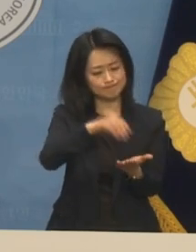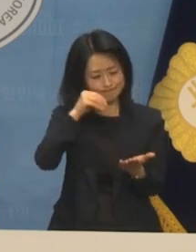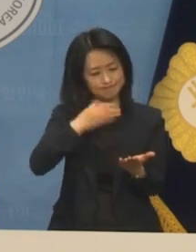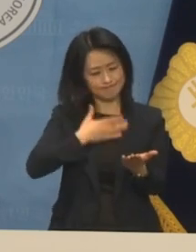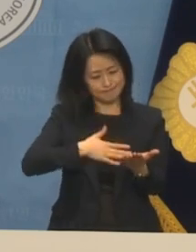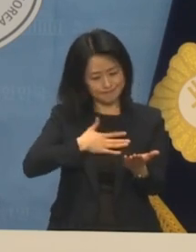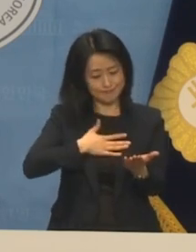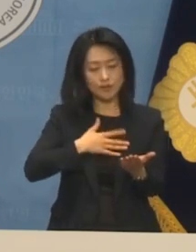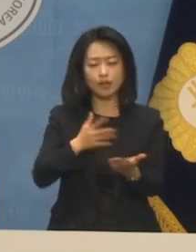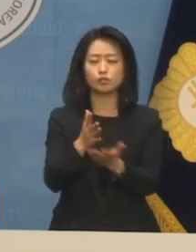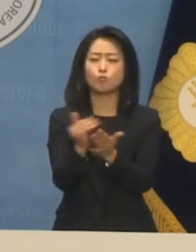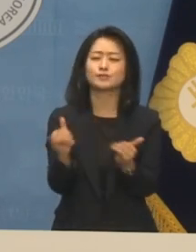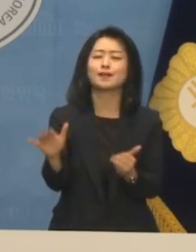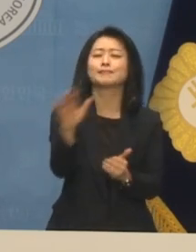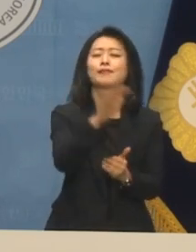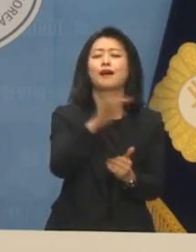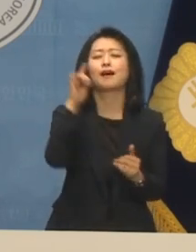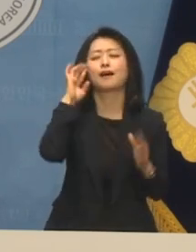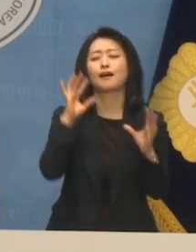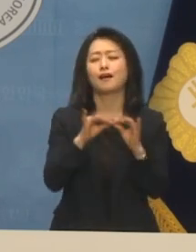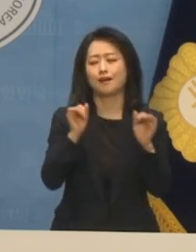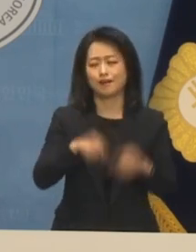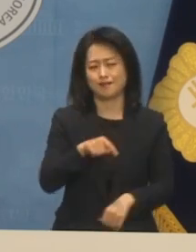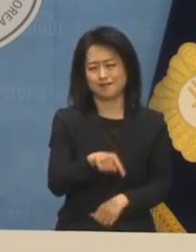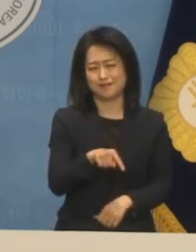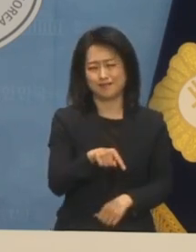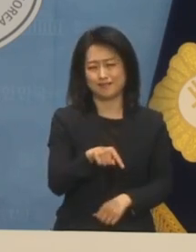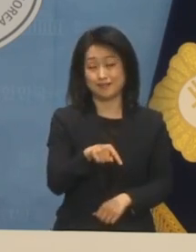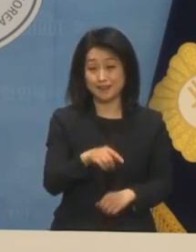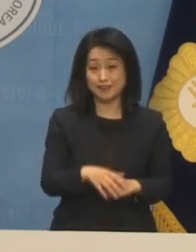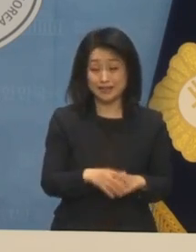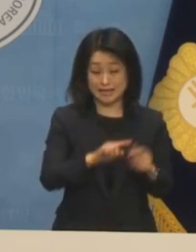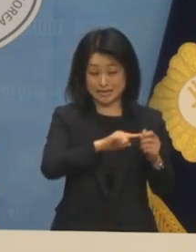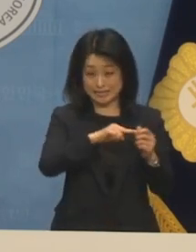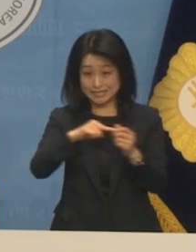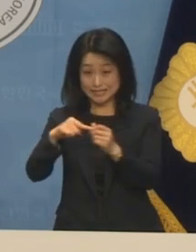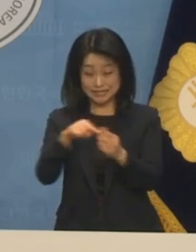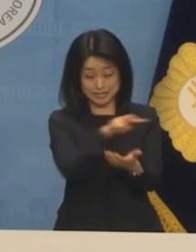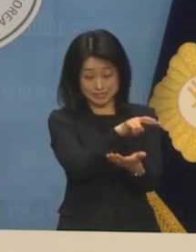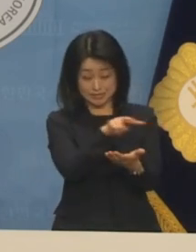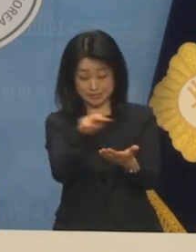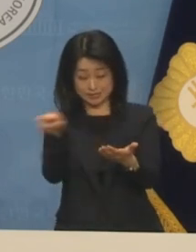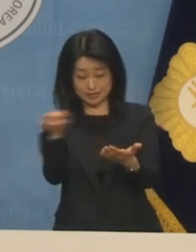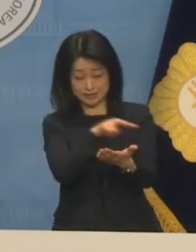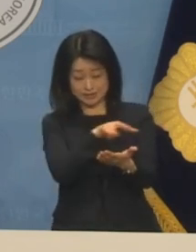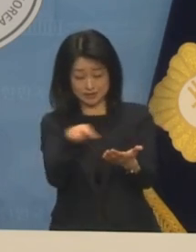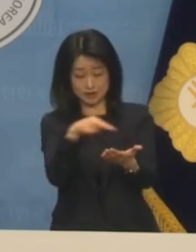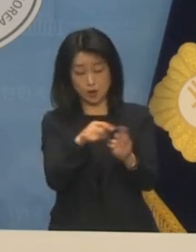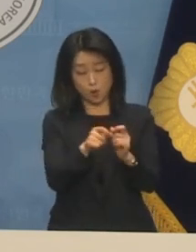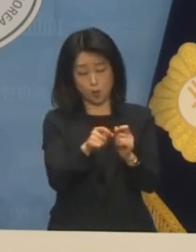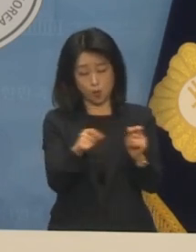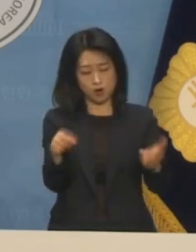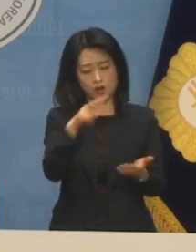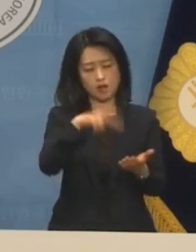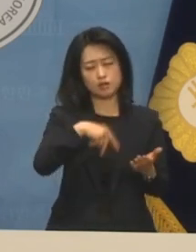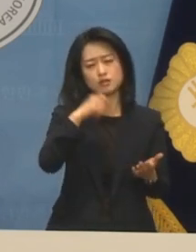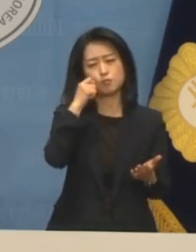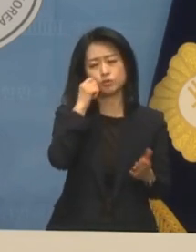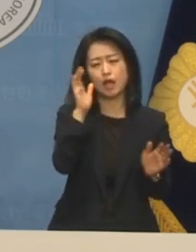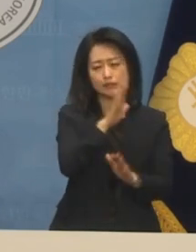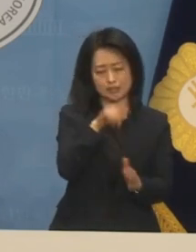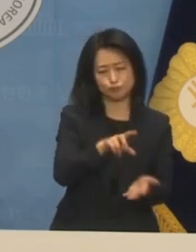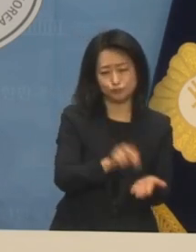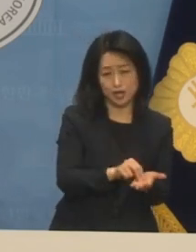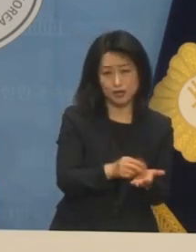전문가들의 공통된 견해입니다. 긴 글 읽기 능력을 잃어버리고 있는 우리 학생들입니다. 진정